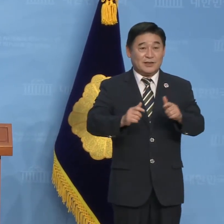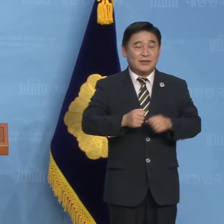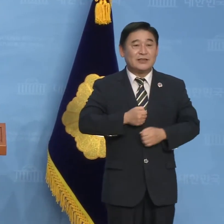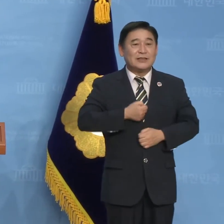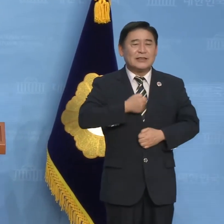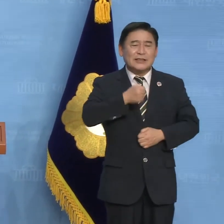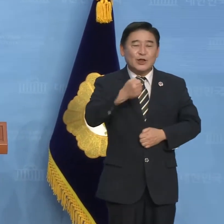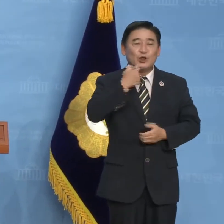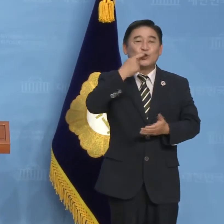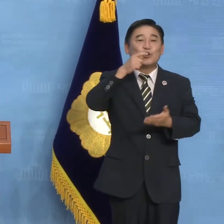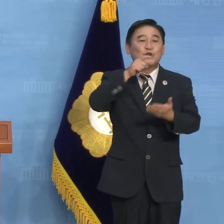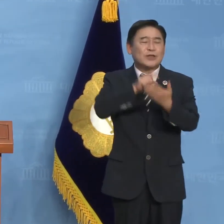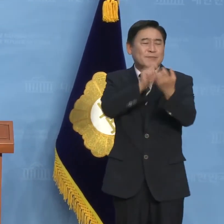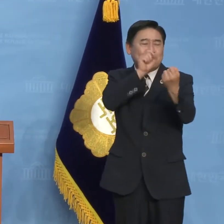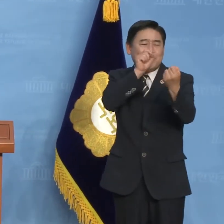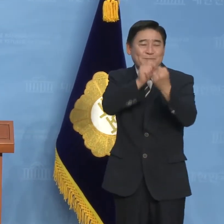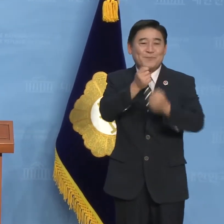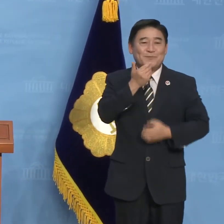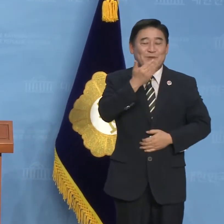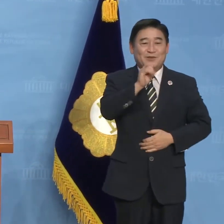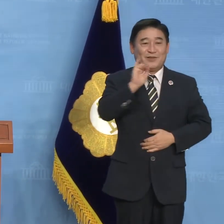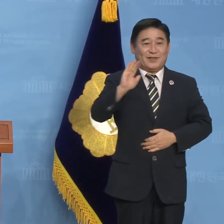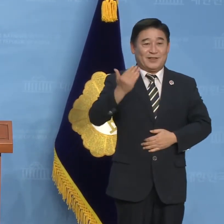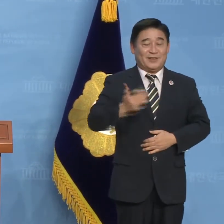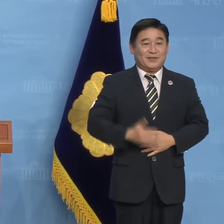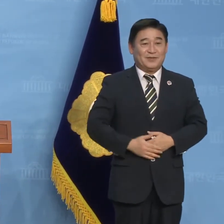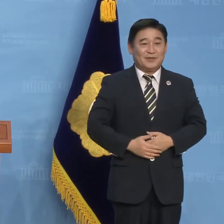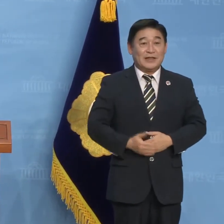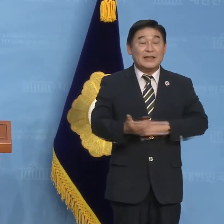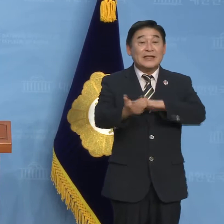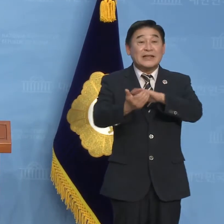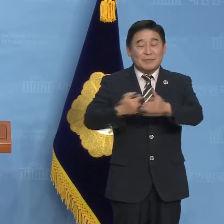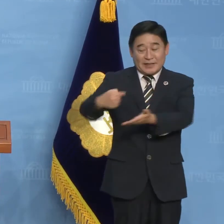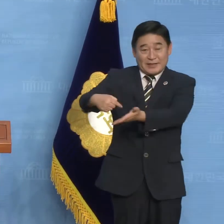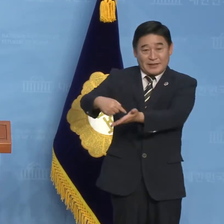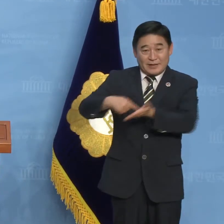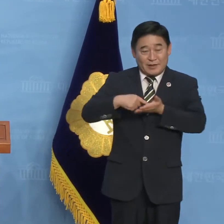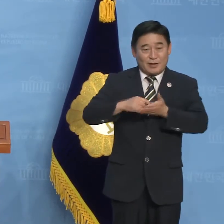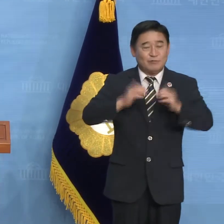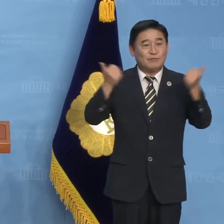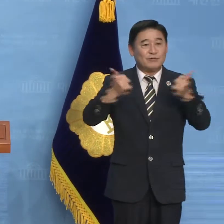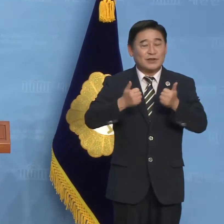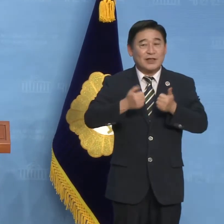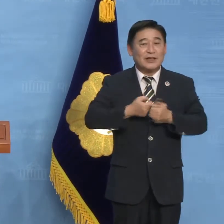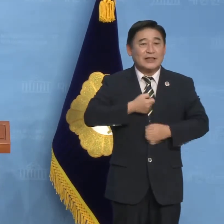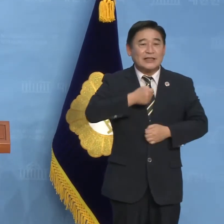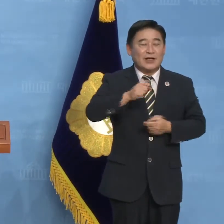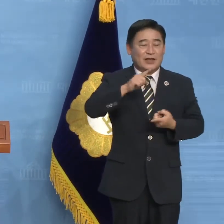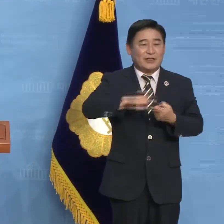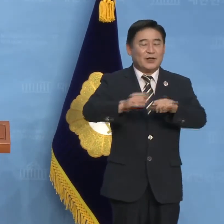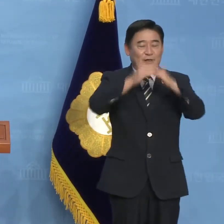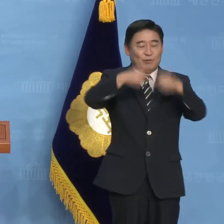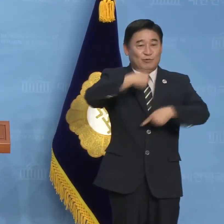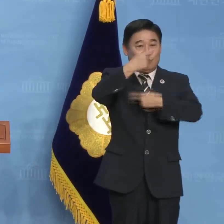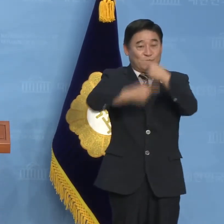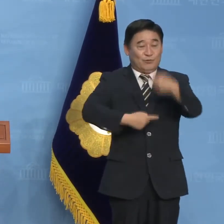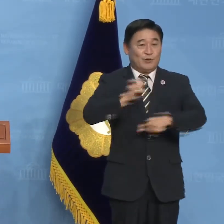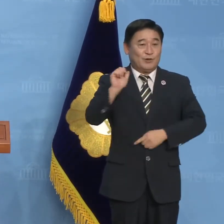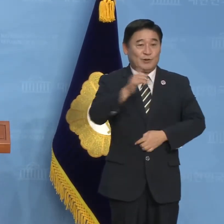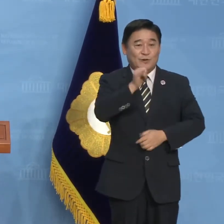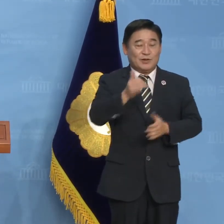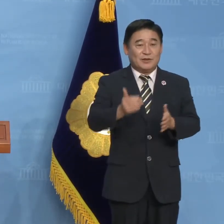보다 쉽게 접할 수 있게 되었습니다. 사전에 신청된 국회 기자회견에 대해서는 모두 수호 통역이